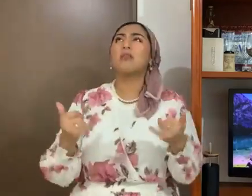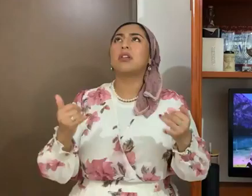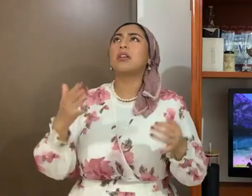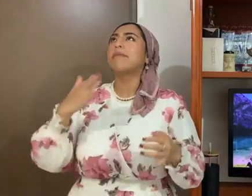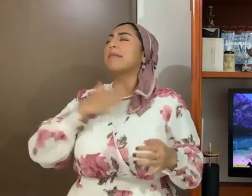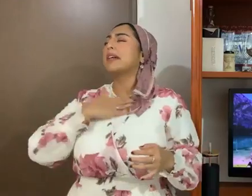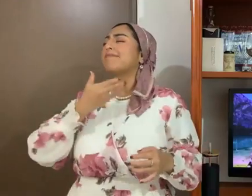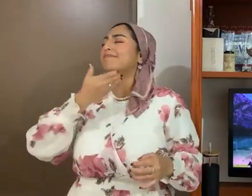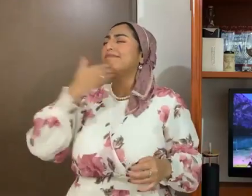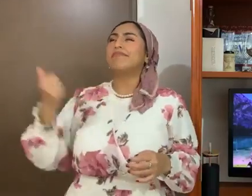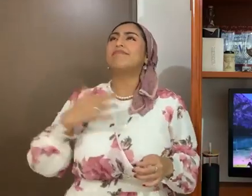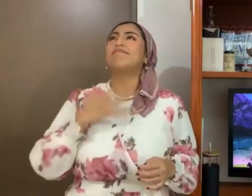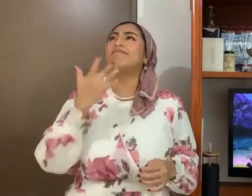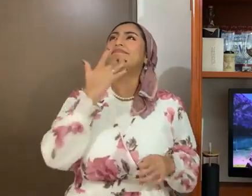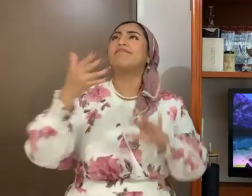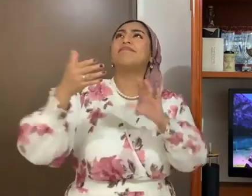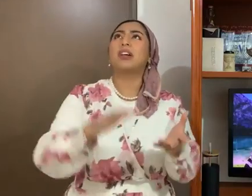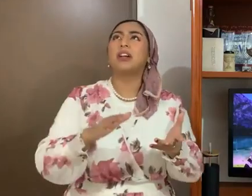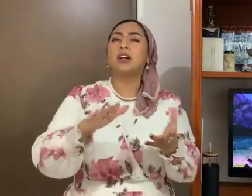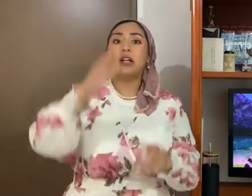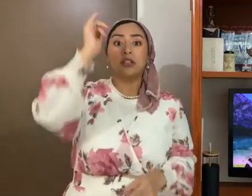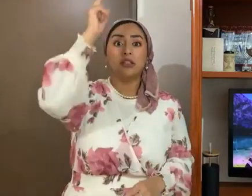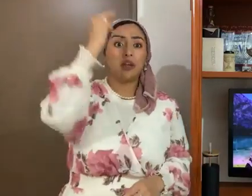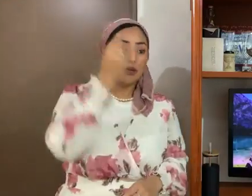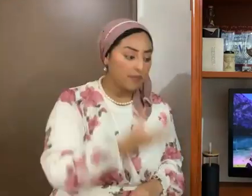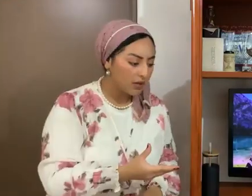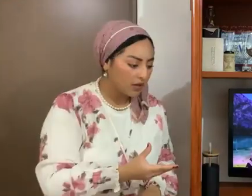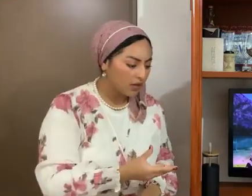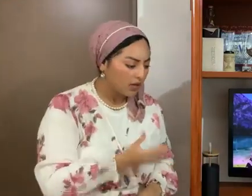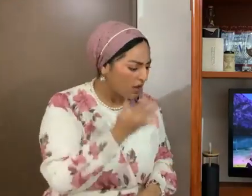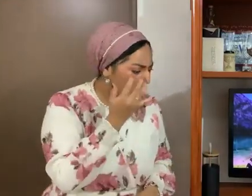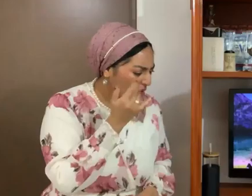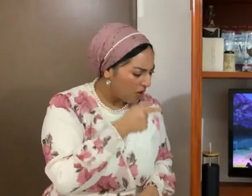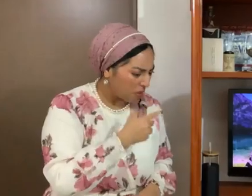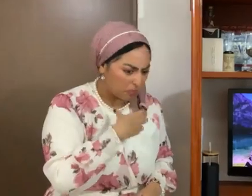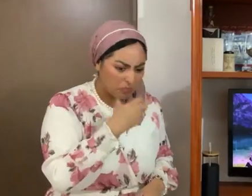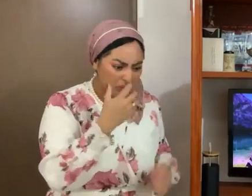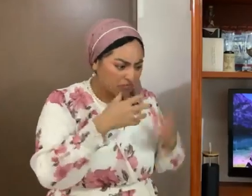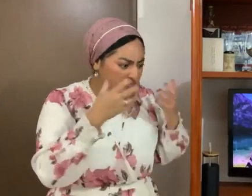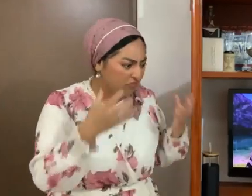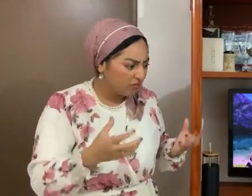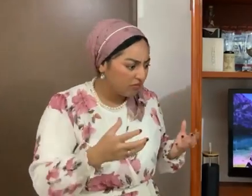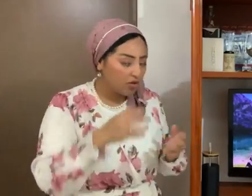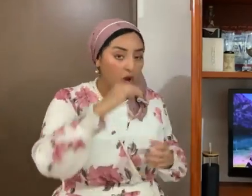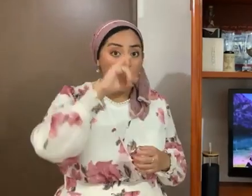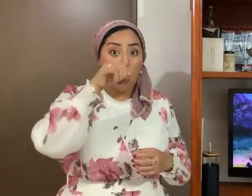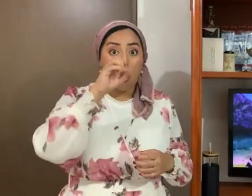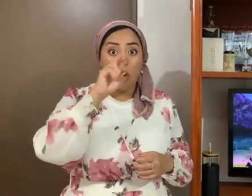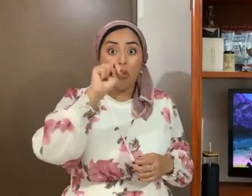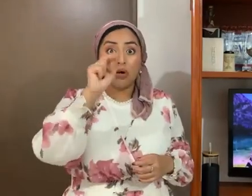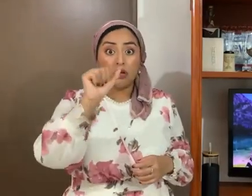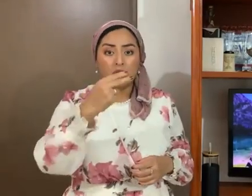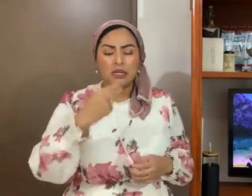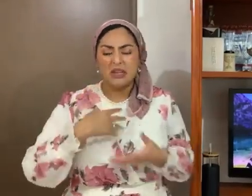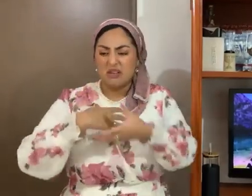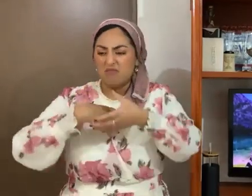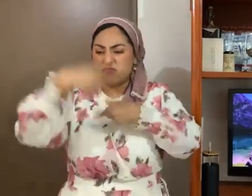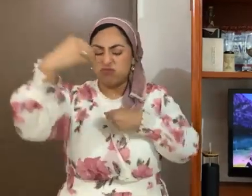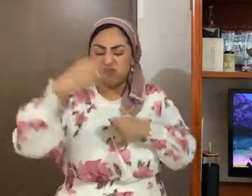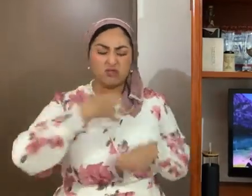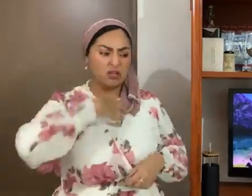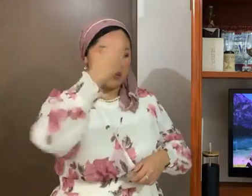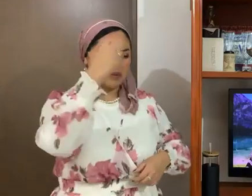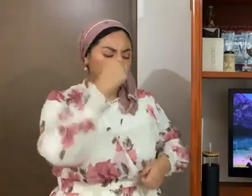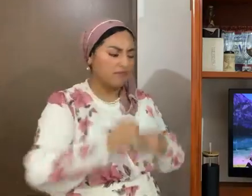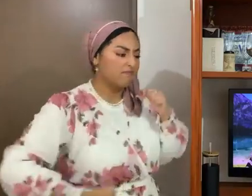me es la muerte que la vida. Y Yahweh le dijo, ¿haces tú bien en enojarte tanto? Y salió Jonás de la ciudad y acampó hacia el oriente de la ciudad y se